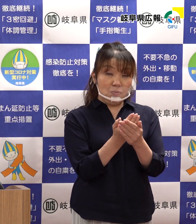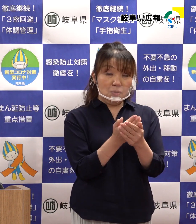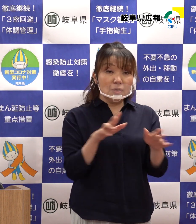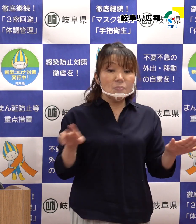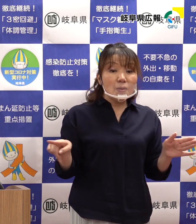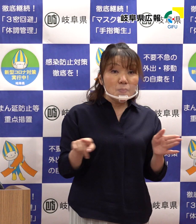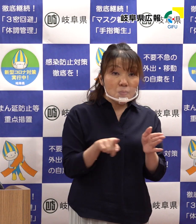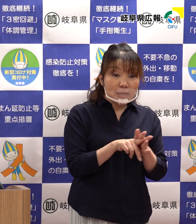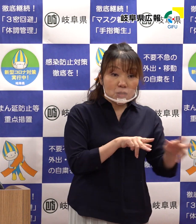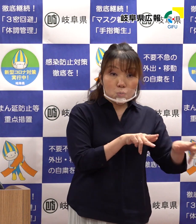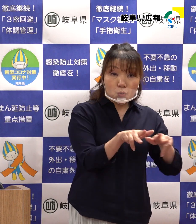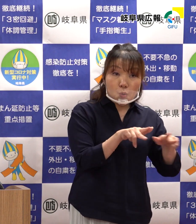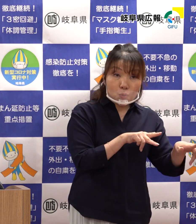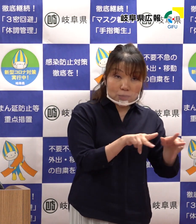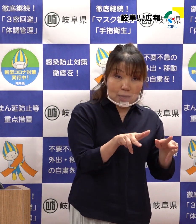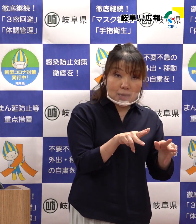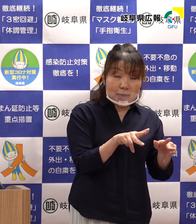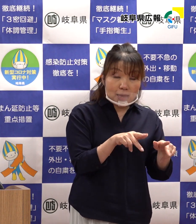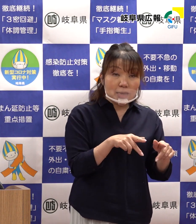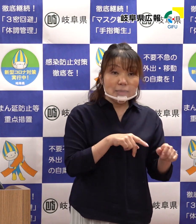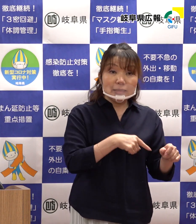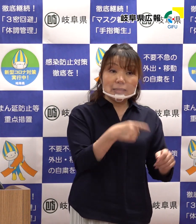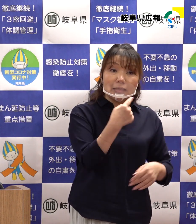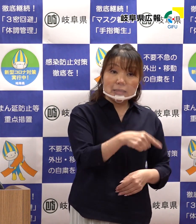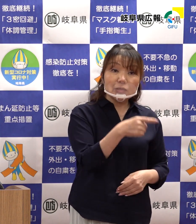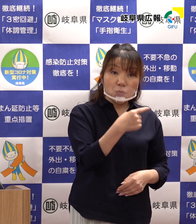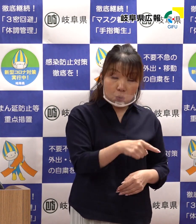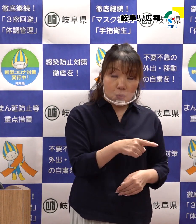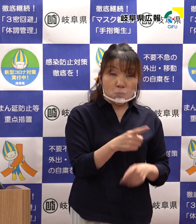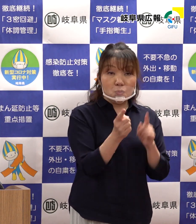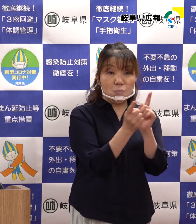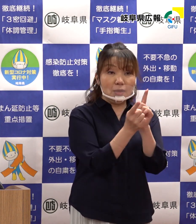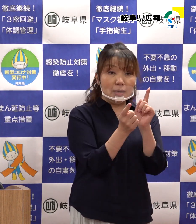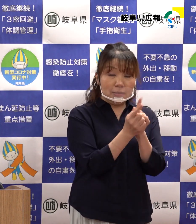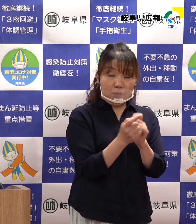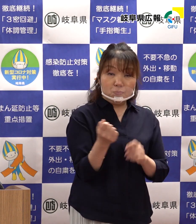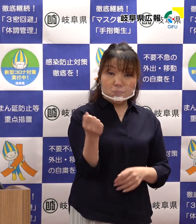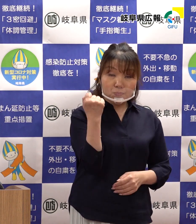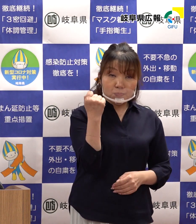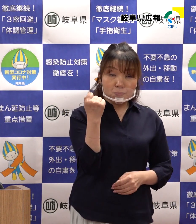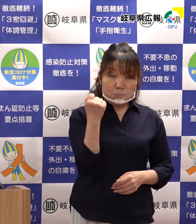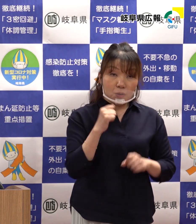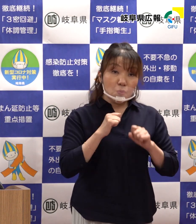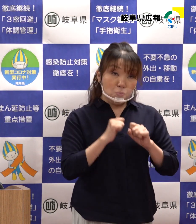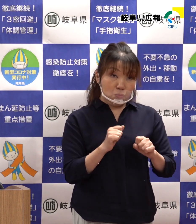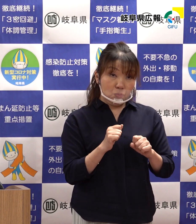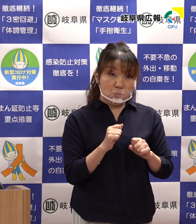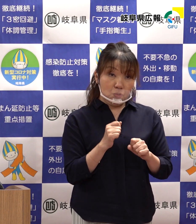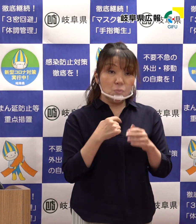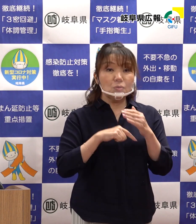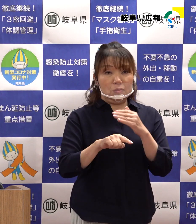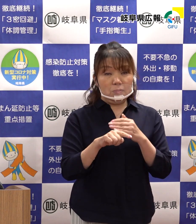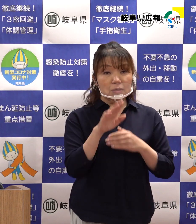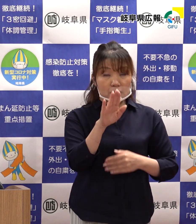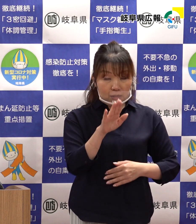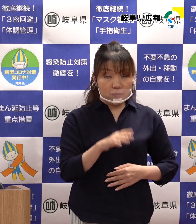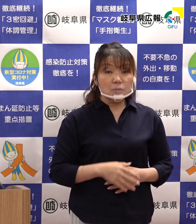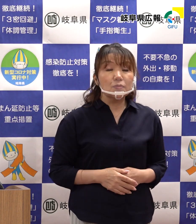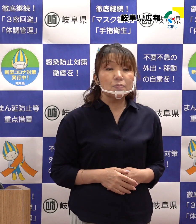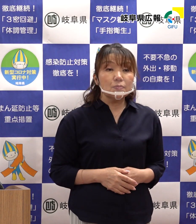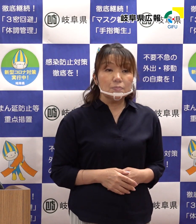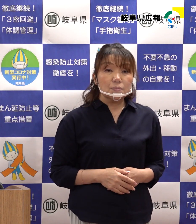政指導による非常事態対策というものを強化をしていくということになったわけでござい